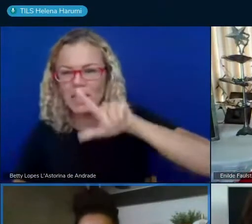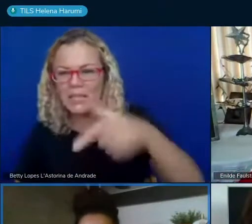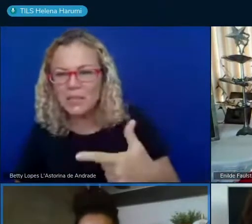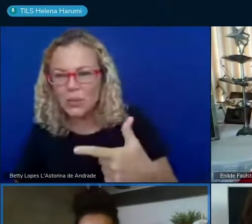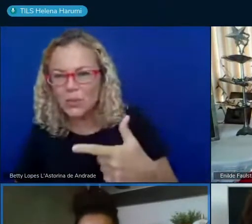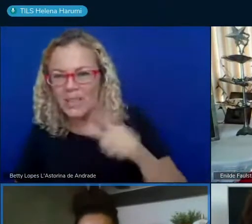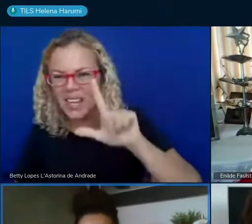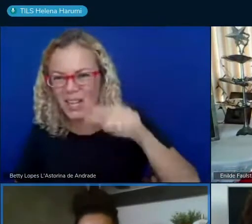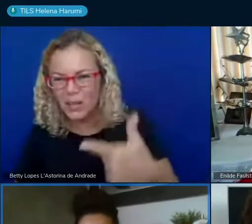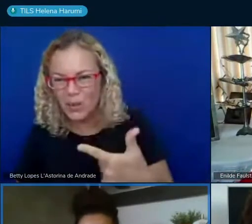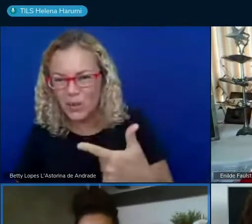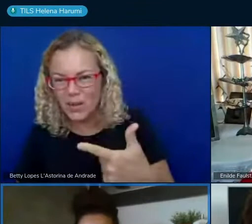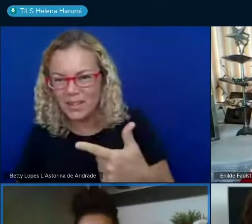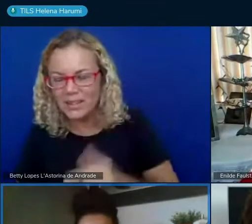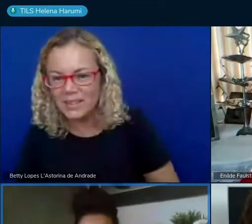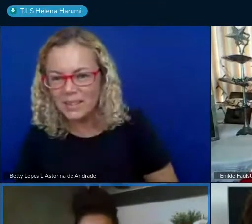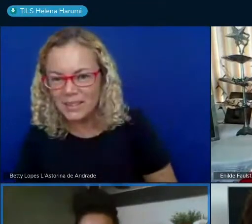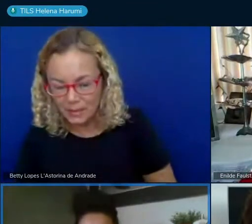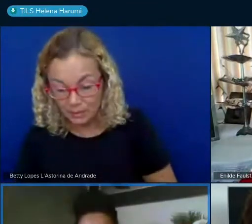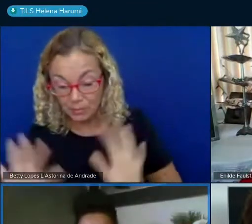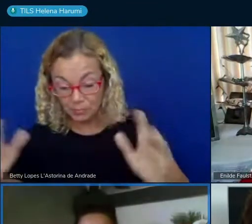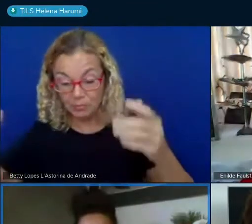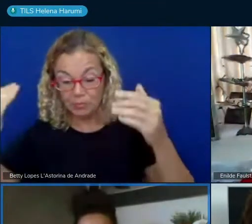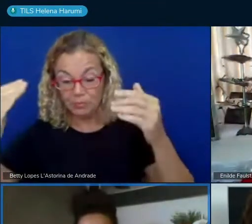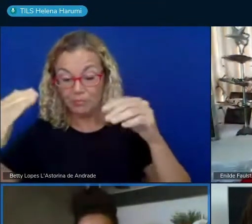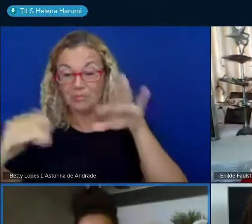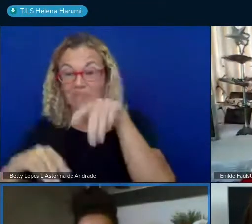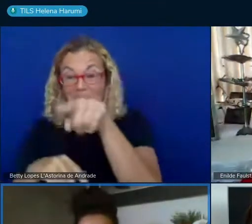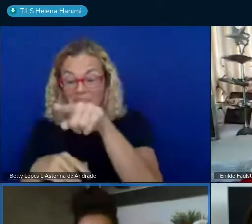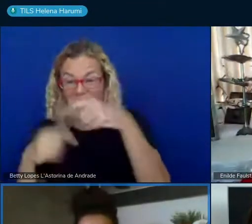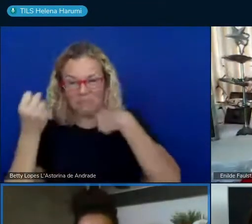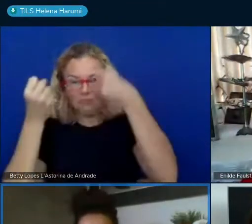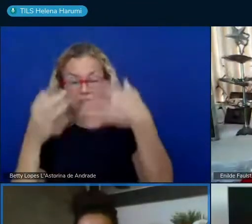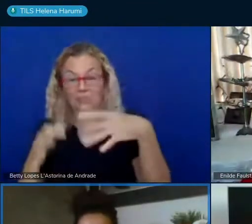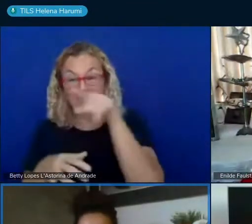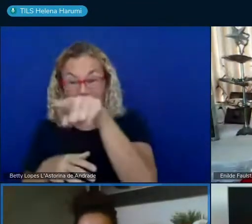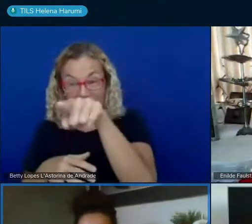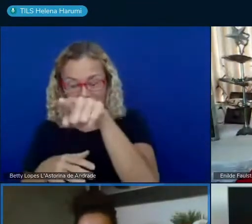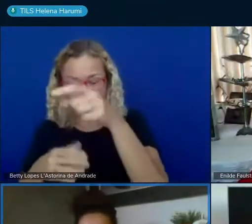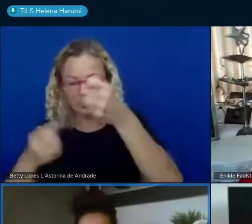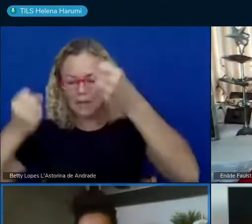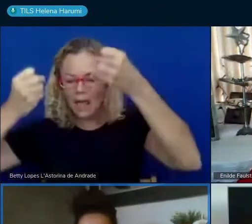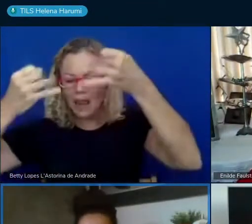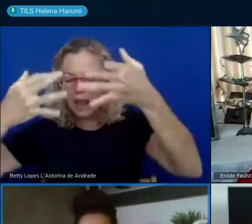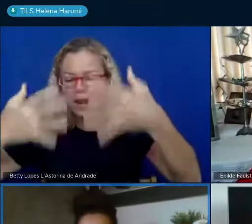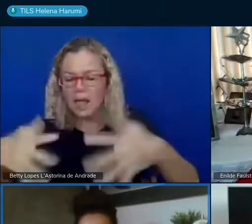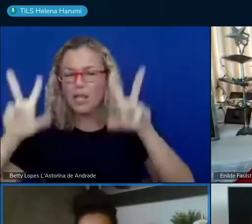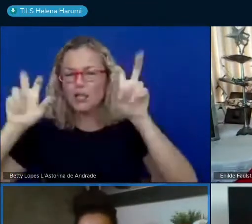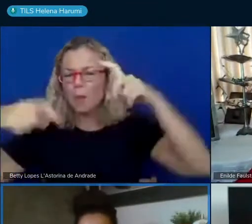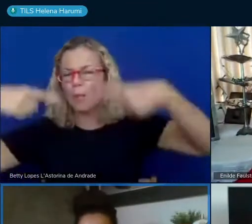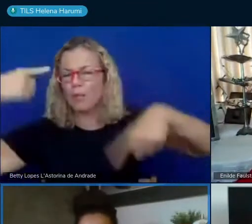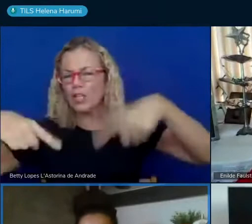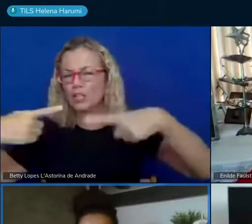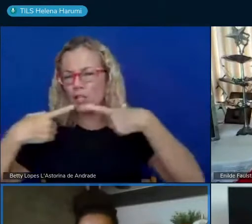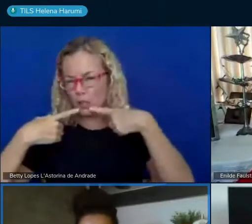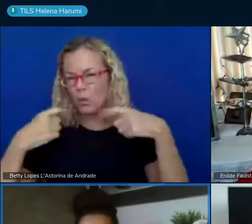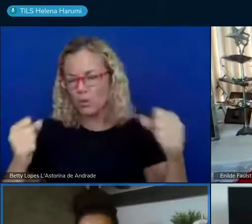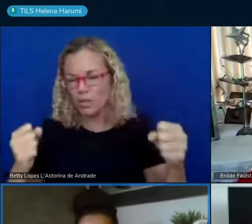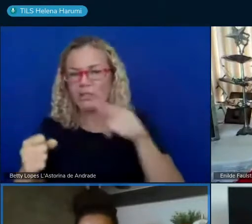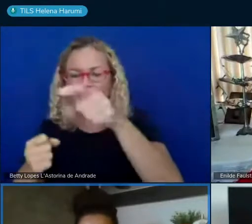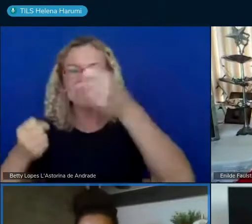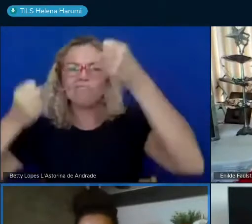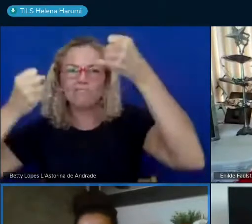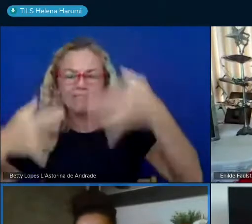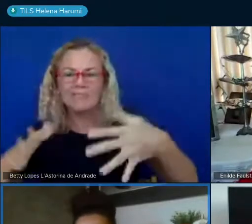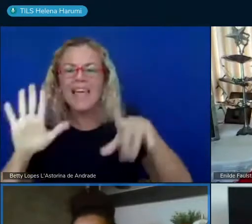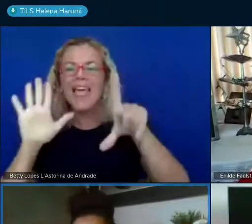1.4, né? Políticas linguísticas e o ensino de português como segunda língua. você, né, começa a expor